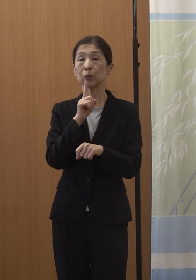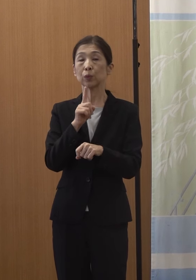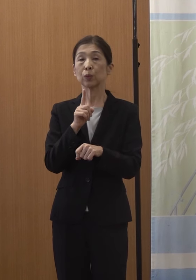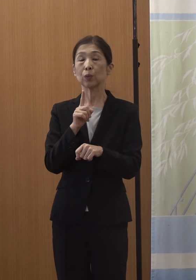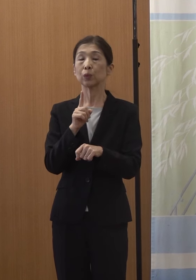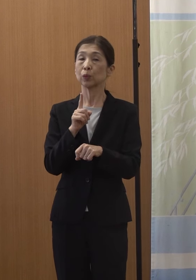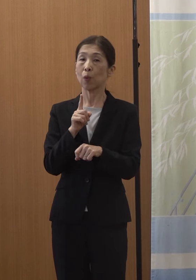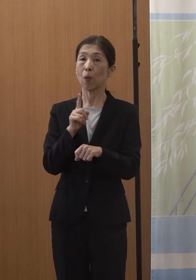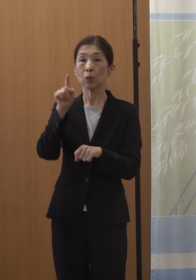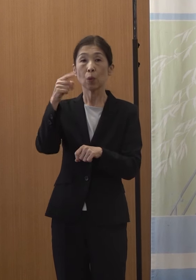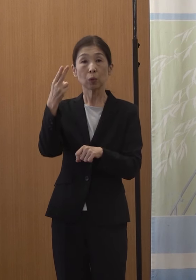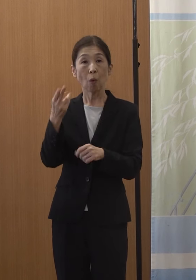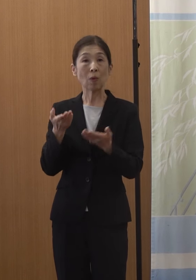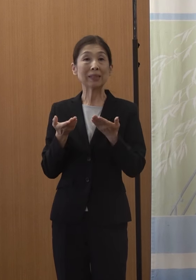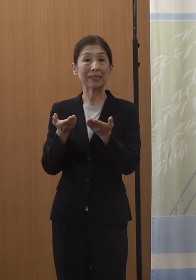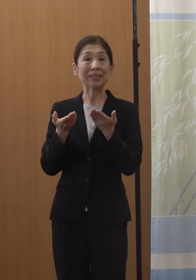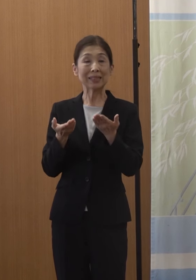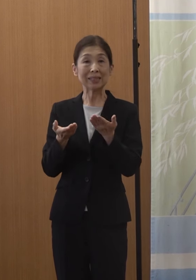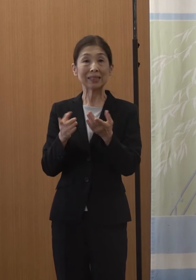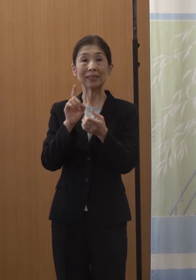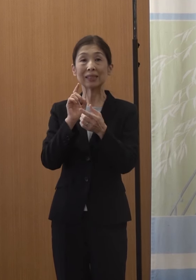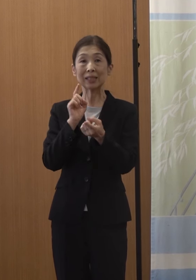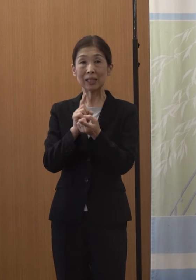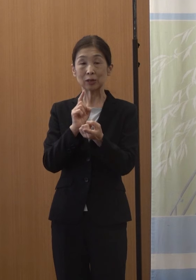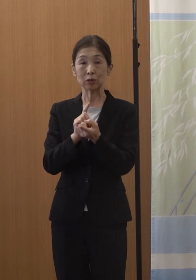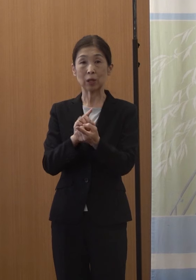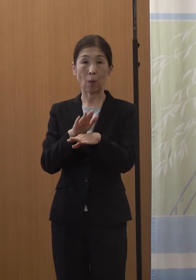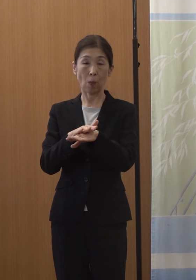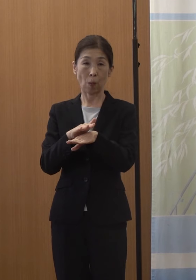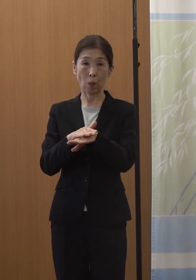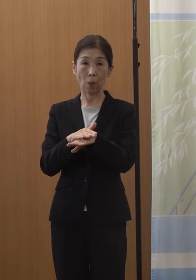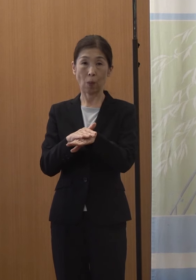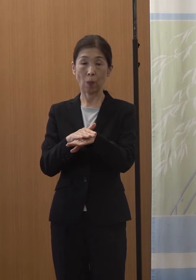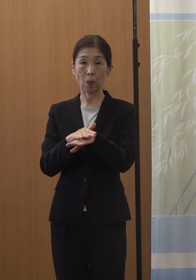ば、能登半島地震への対応についてまず、